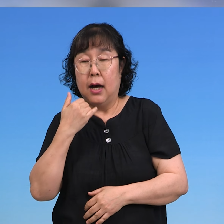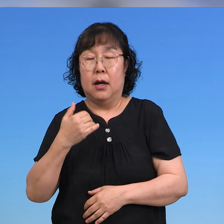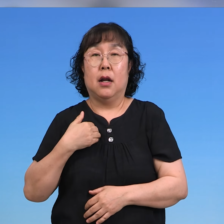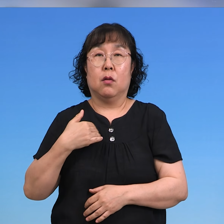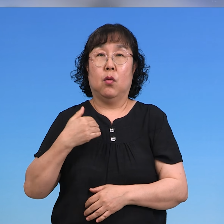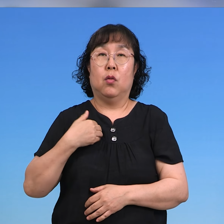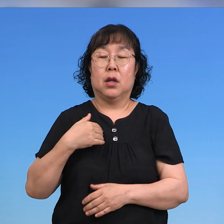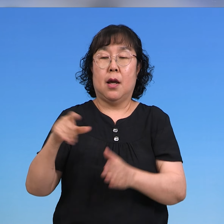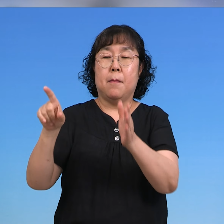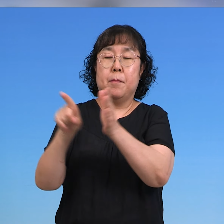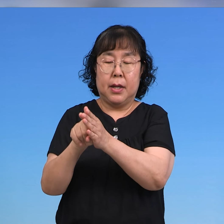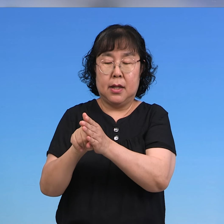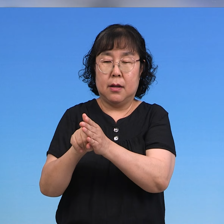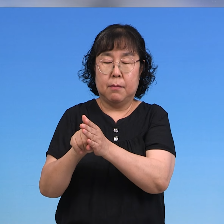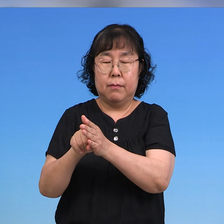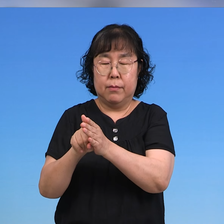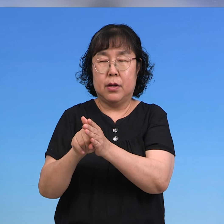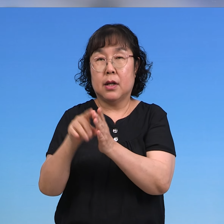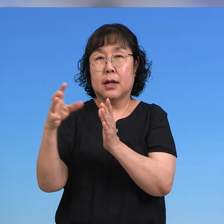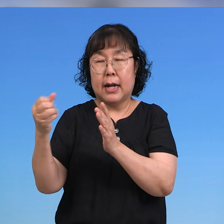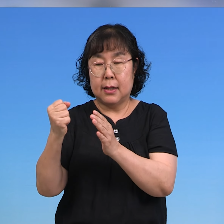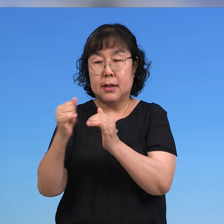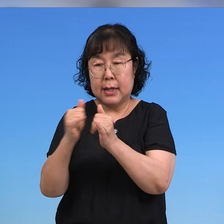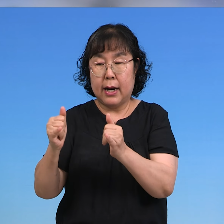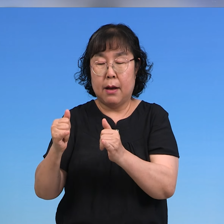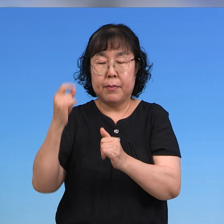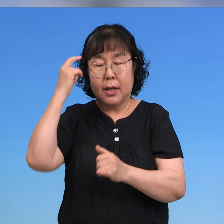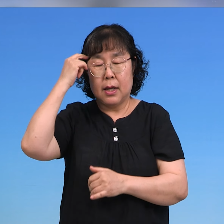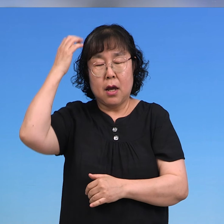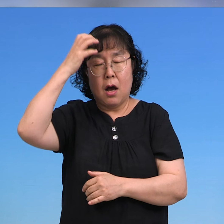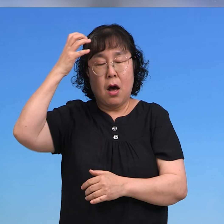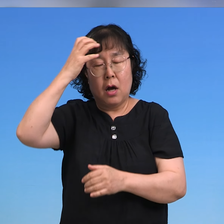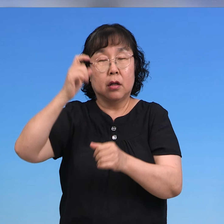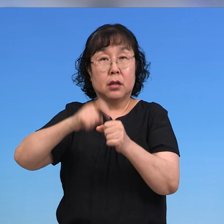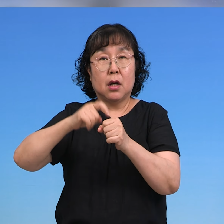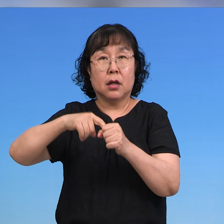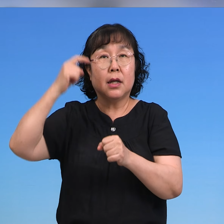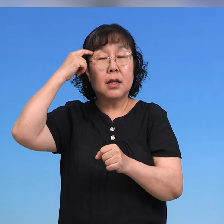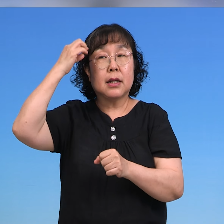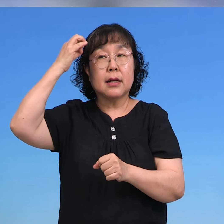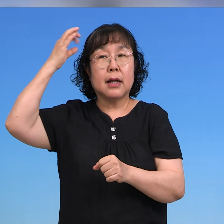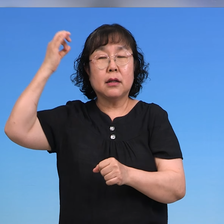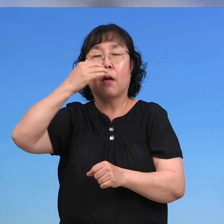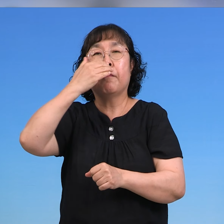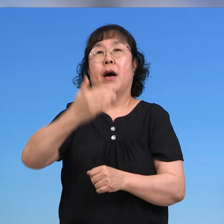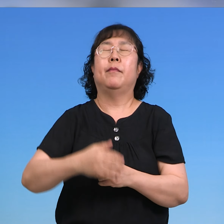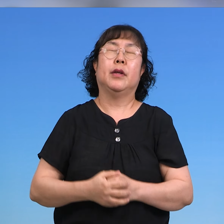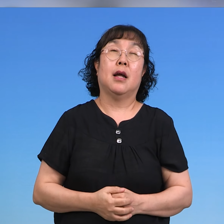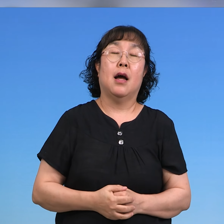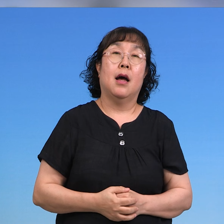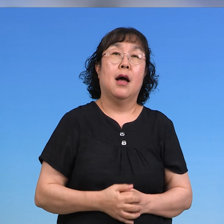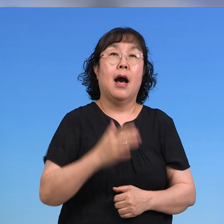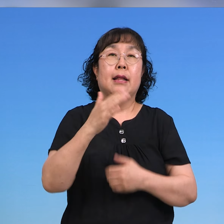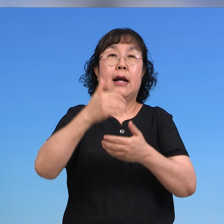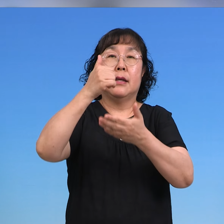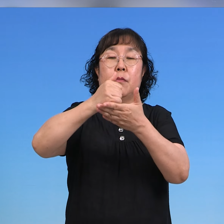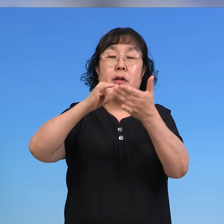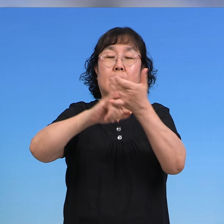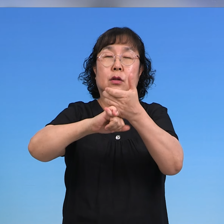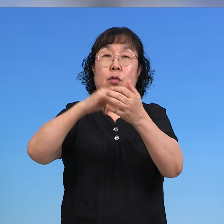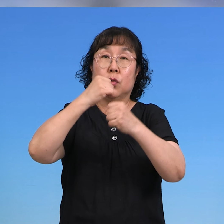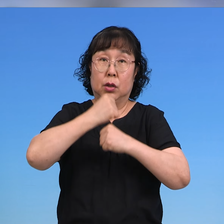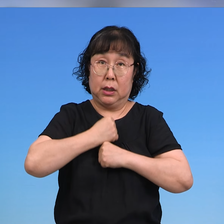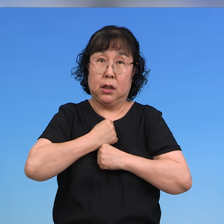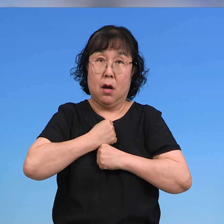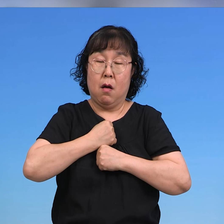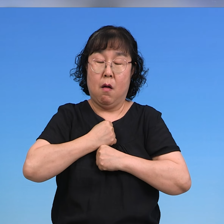될까요? 믿음이 있는 사람이에요. 하나님의 약속을 지키시는 분이라고. 하나님은 아브라함 때부터 이